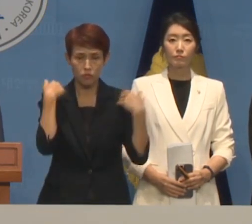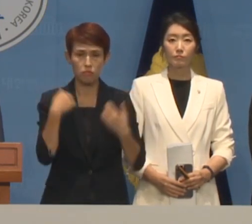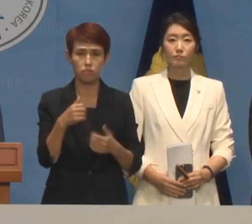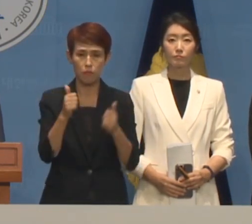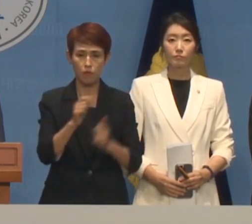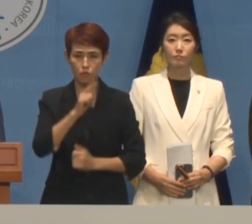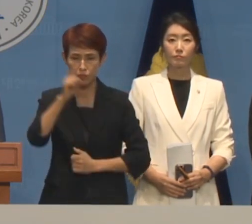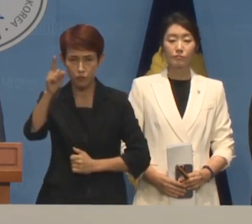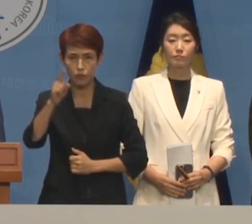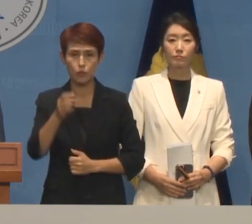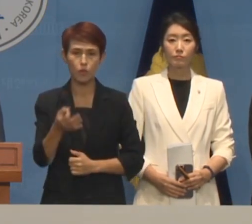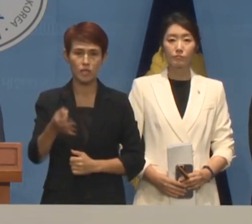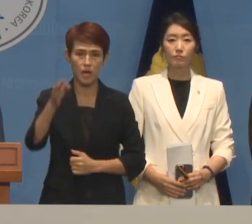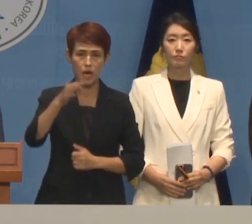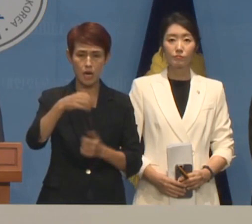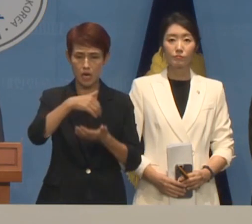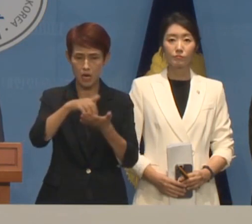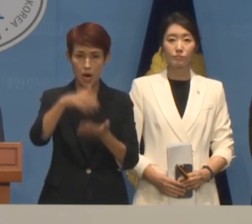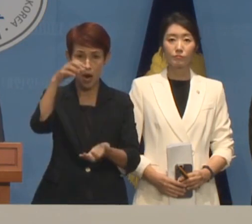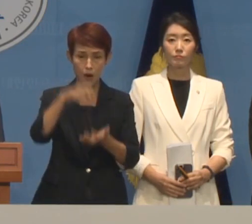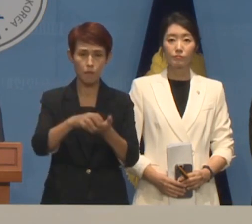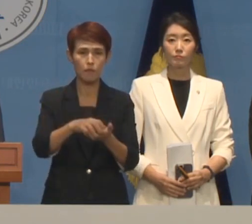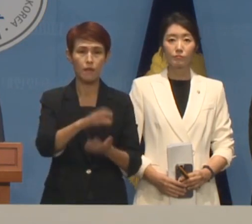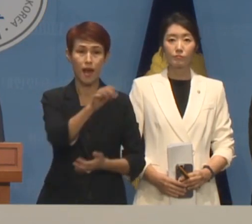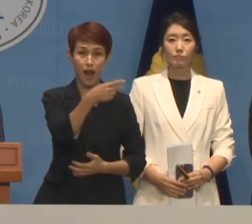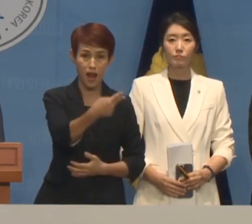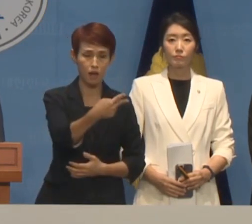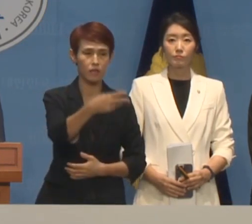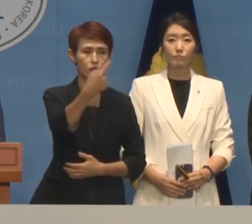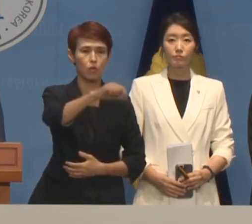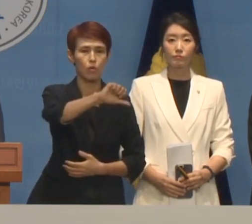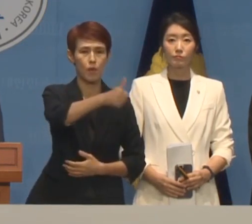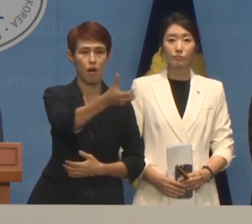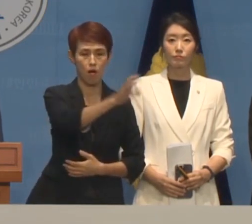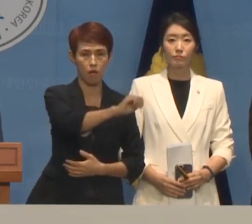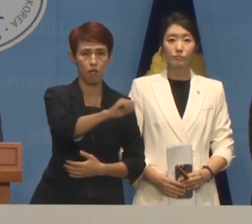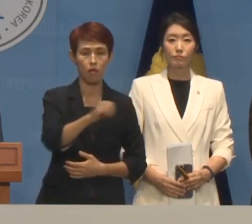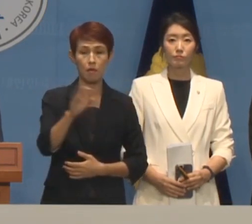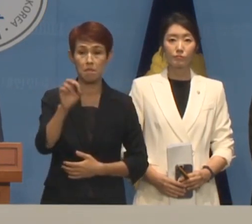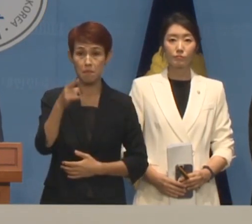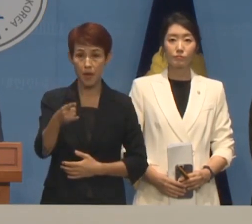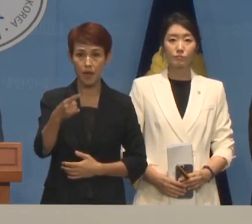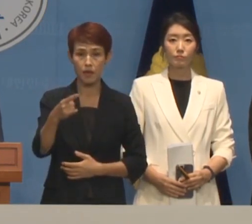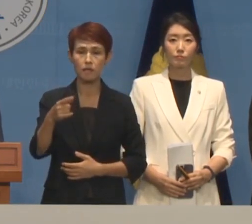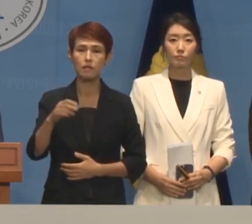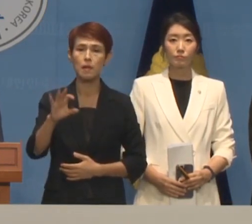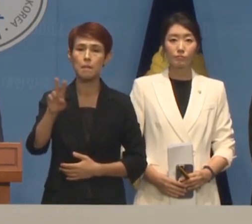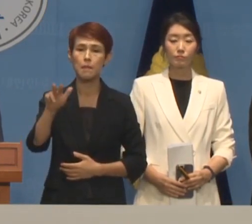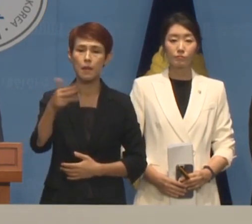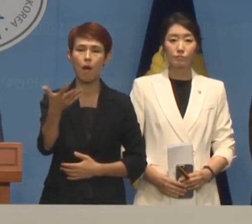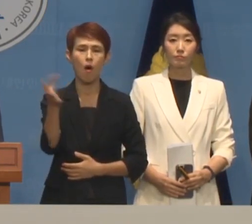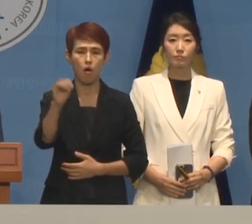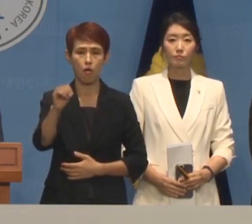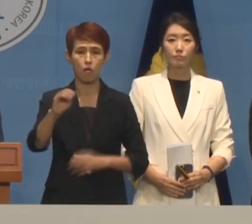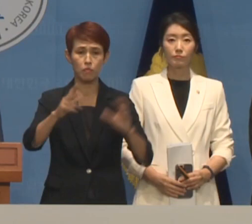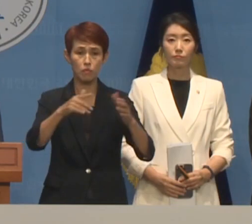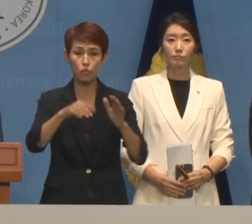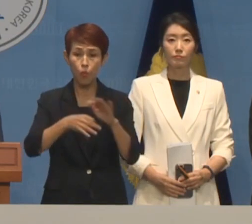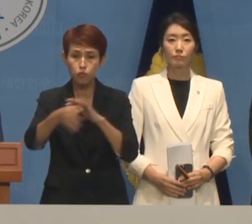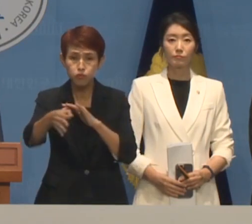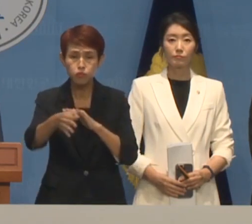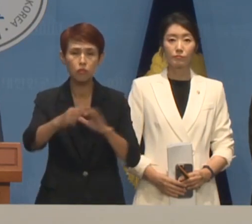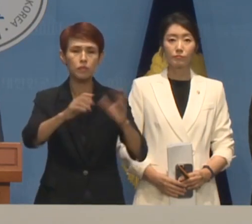등을 포함한 엘리엇에게 1,500억 원, 메이슨에게 800억을 국민 세금으로 배상해야